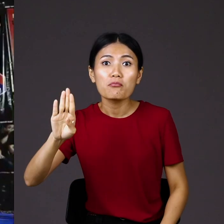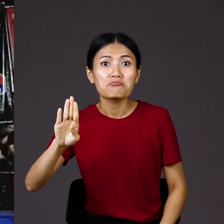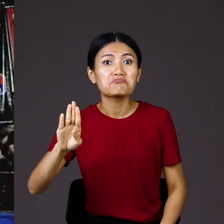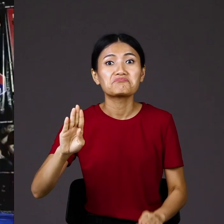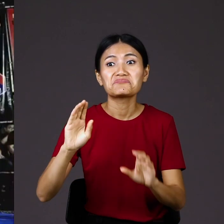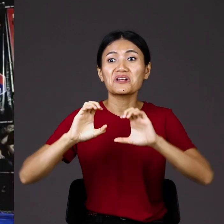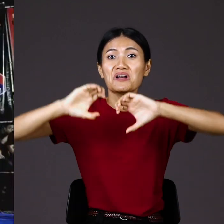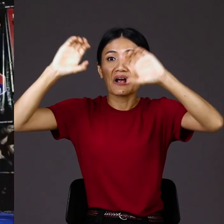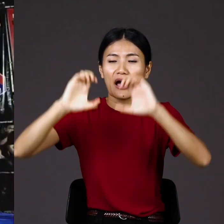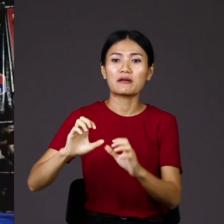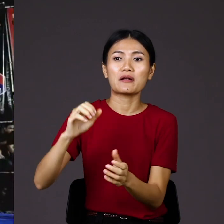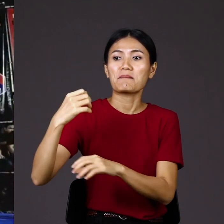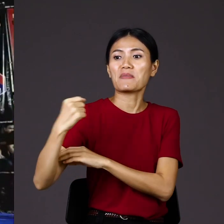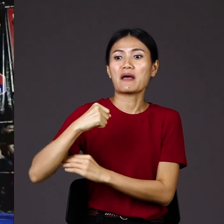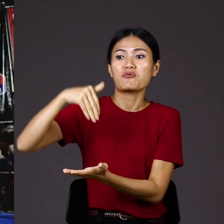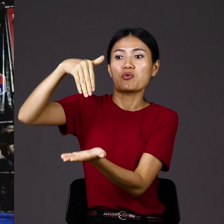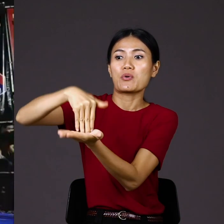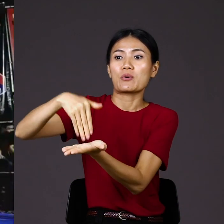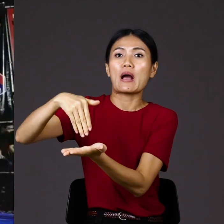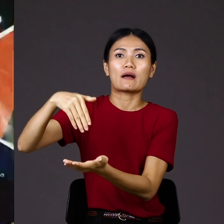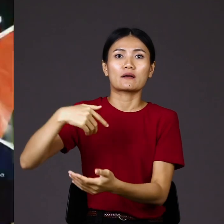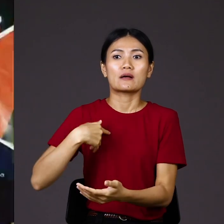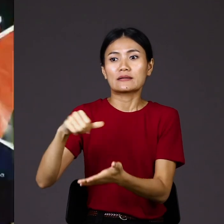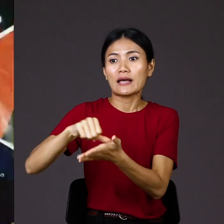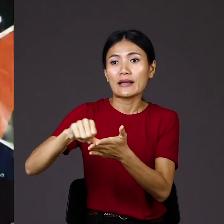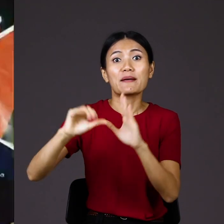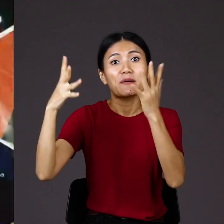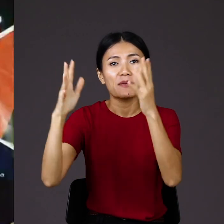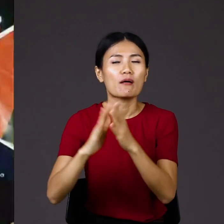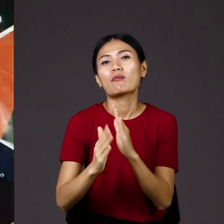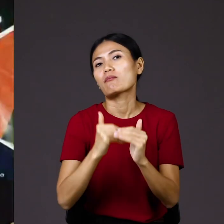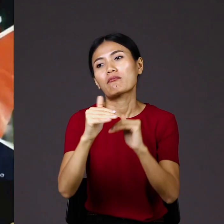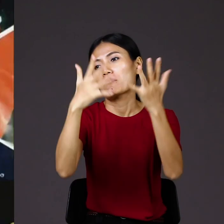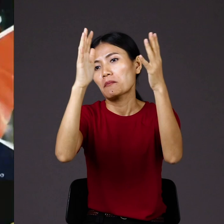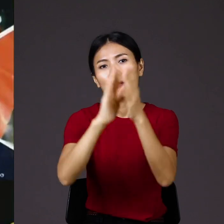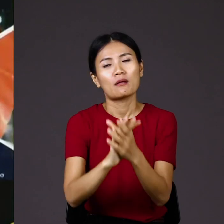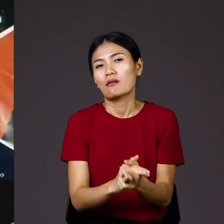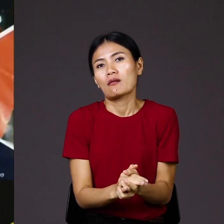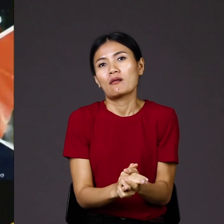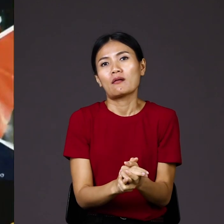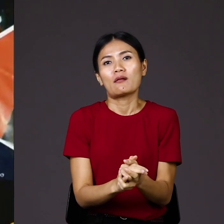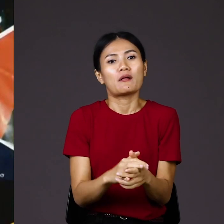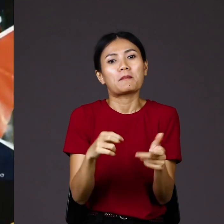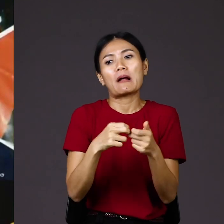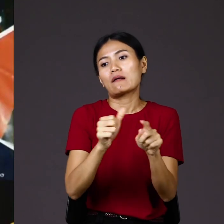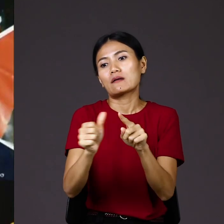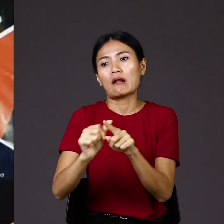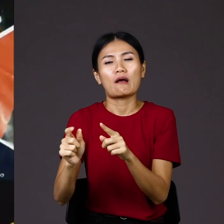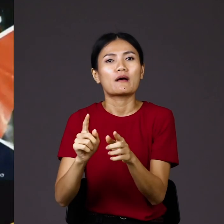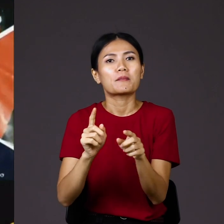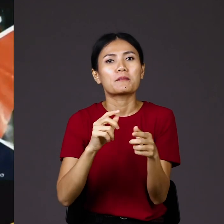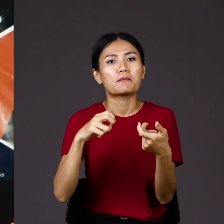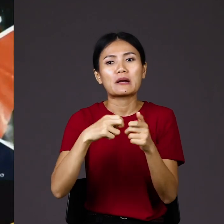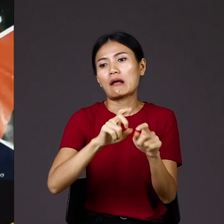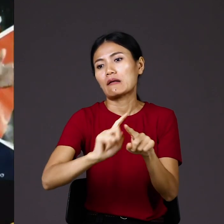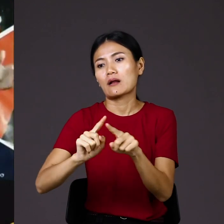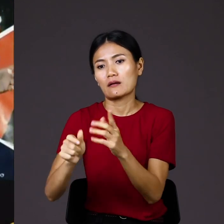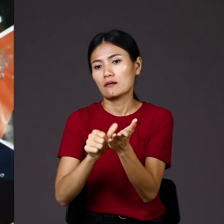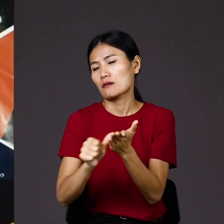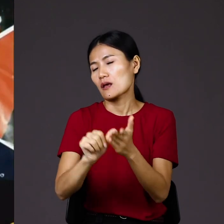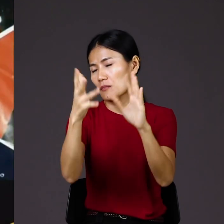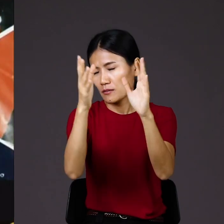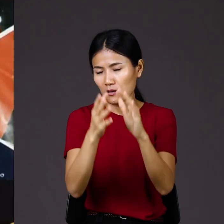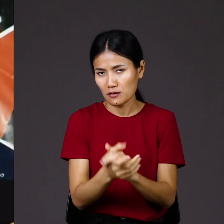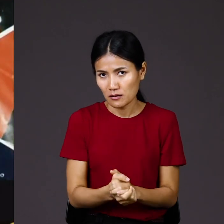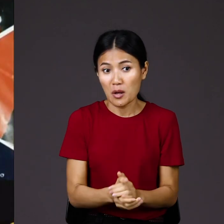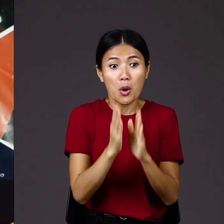ทยไม่มีการปฏิรูประบบรัฐราชการไม่มีทางที่จะเจริญได้ไม่มีทางที่จะก้าวหน้าได้ไม่มีทางที่ศักยภา